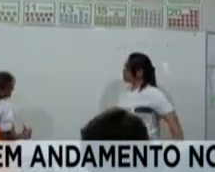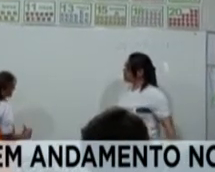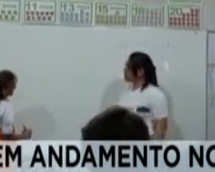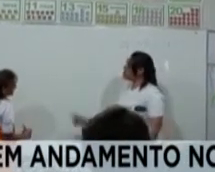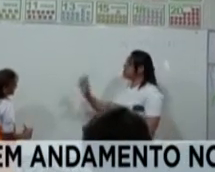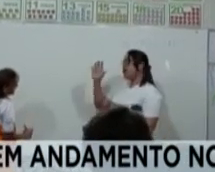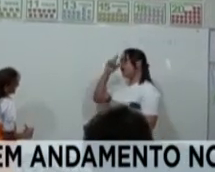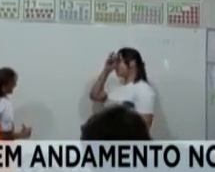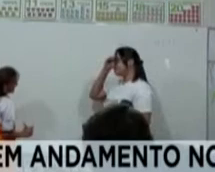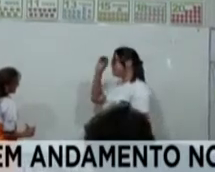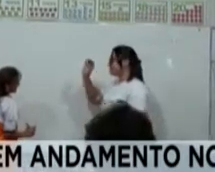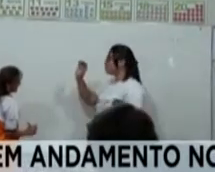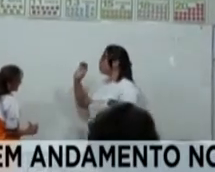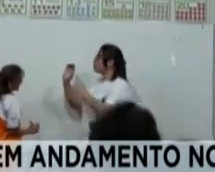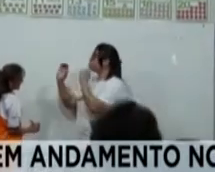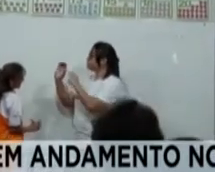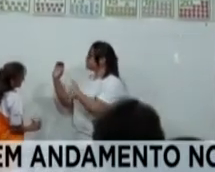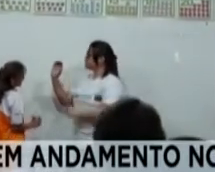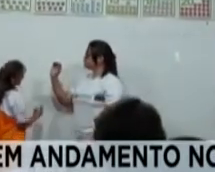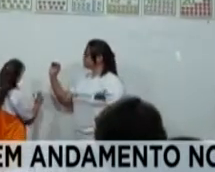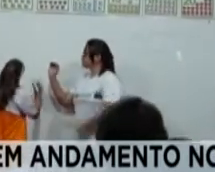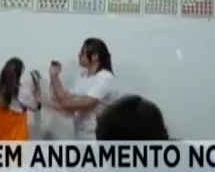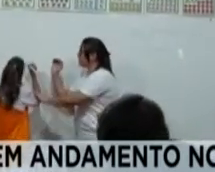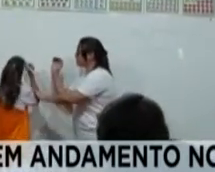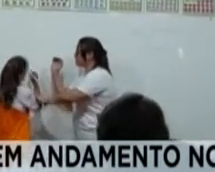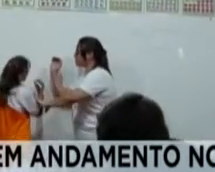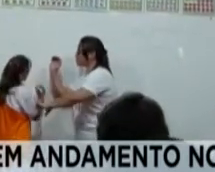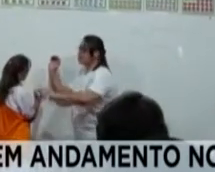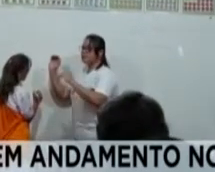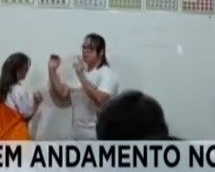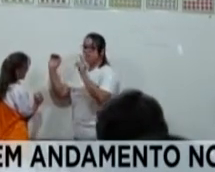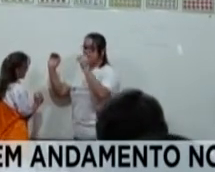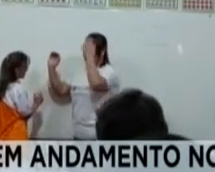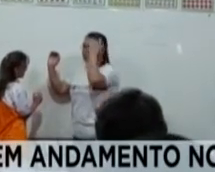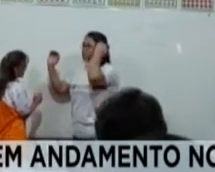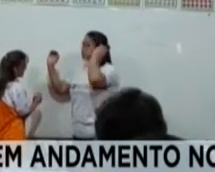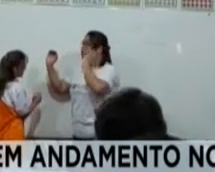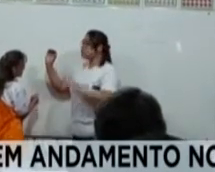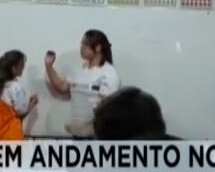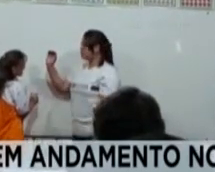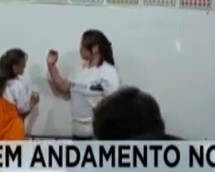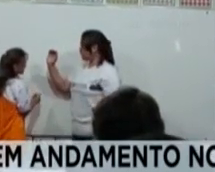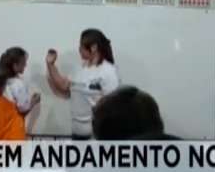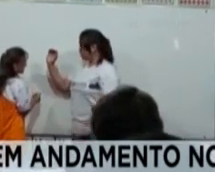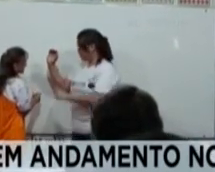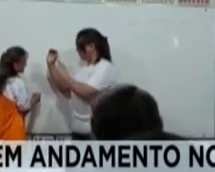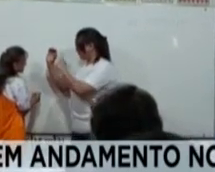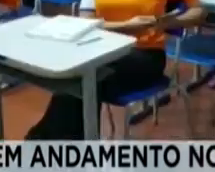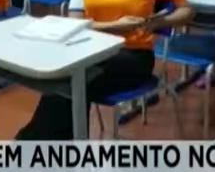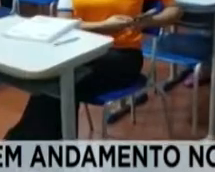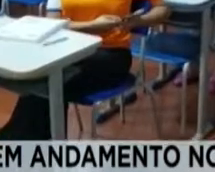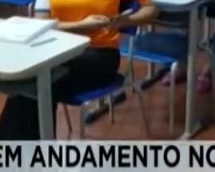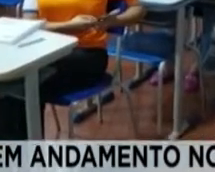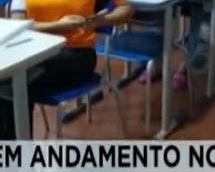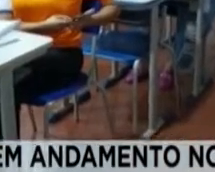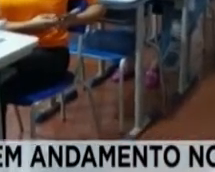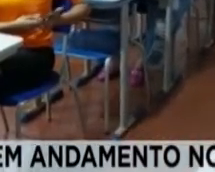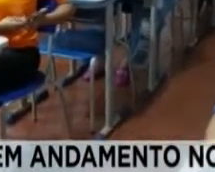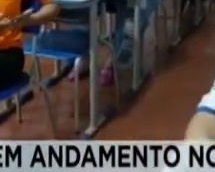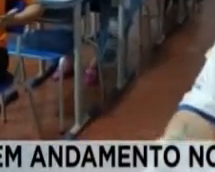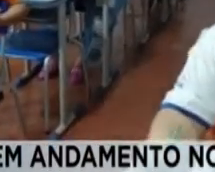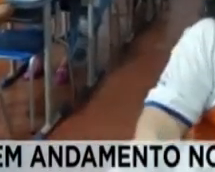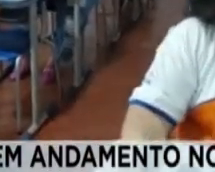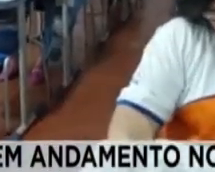nas nossas ações, então a gente conta com toda a população, mas a procura nesses últimos agora está sendo muito boa, a gente acredita que vai encerrar o ano aí com